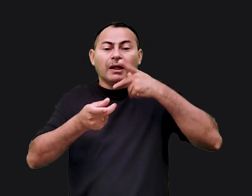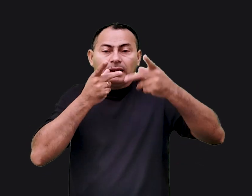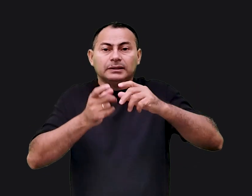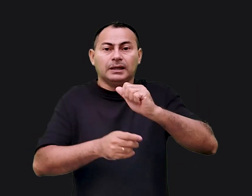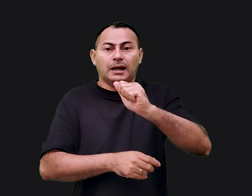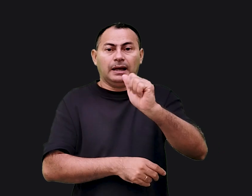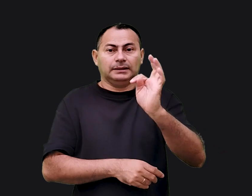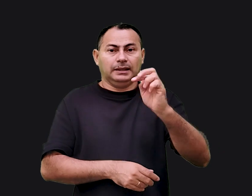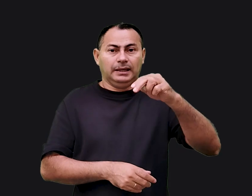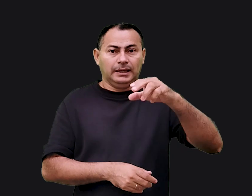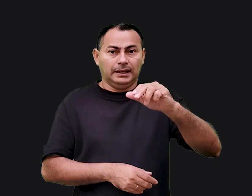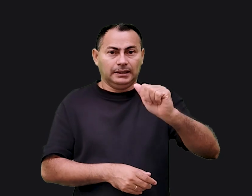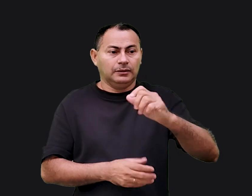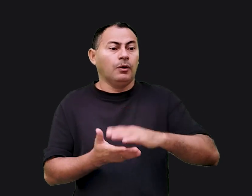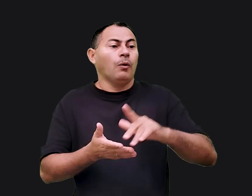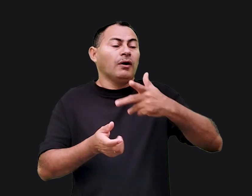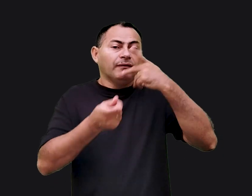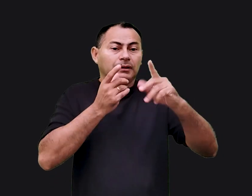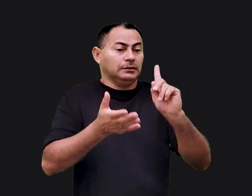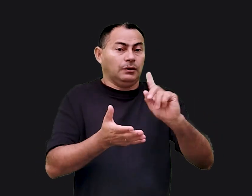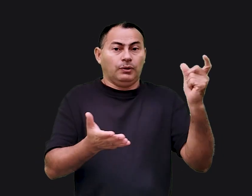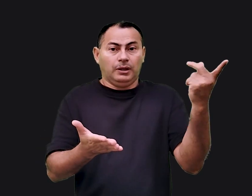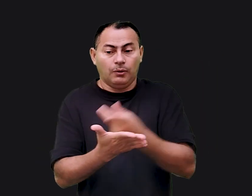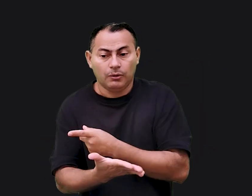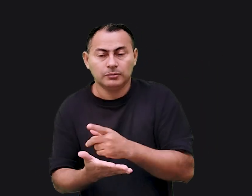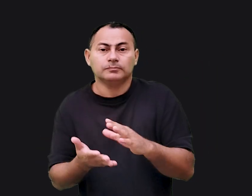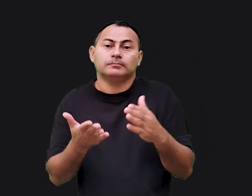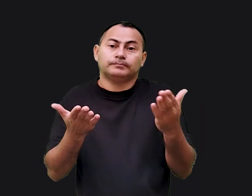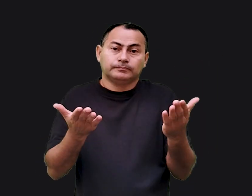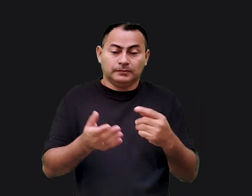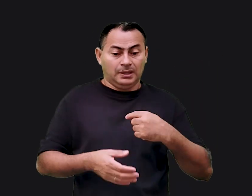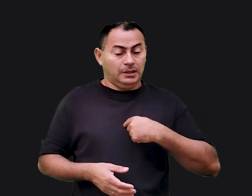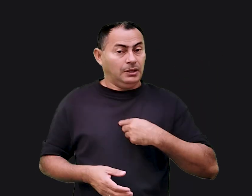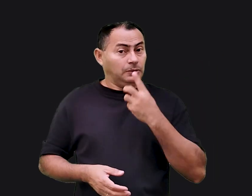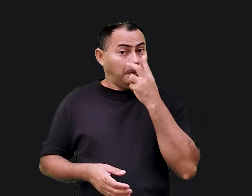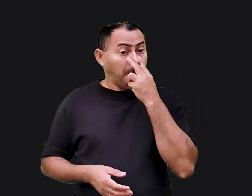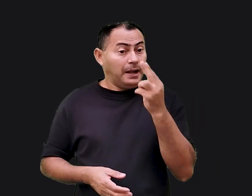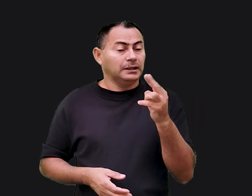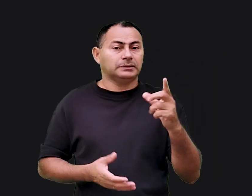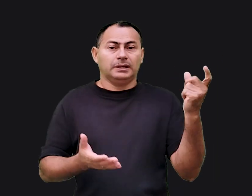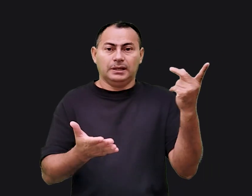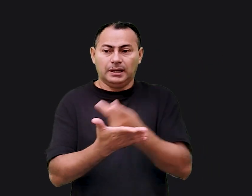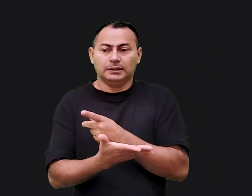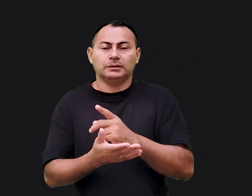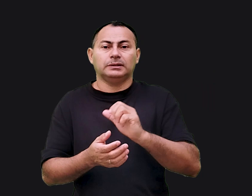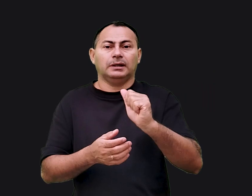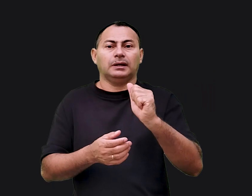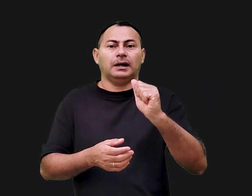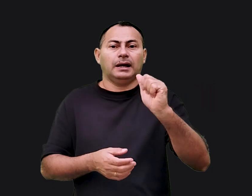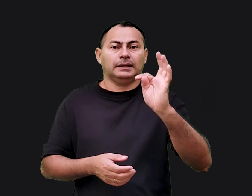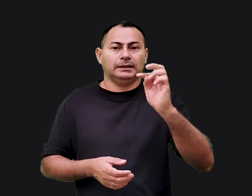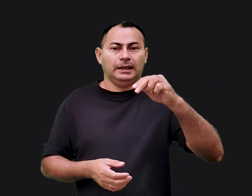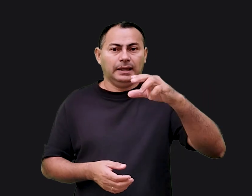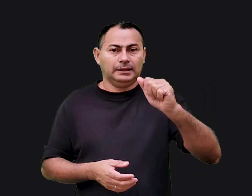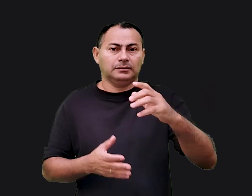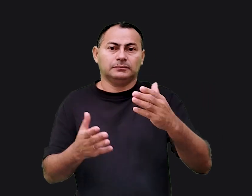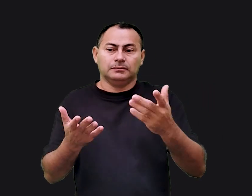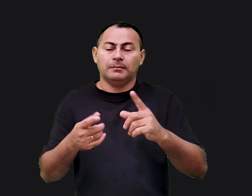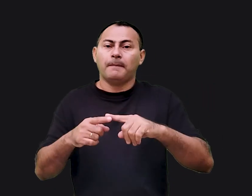outros dizem que ele não errou eu não acho que ele tenha errado em Atenas Mas